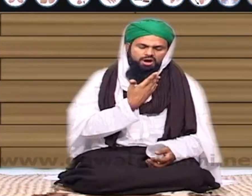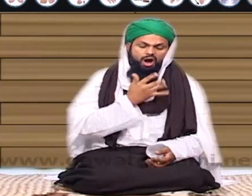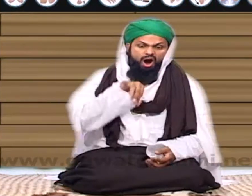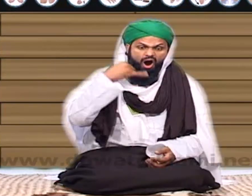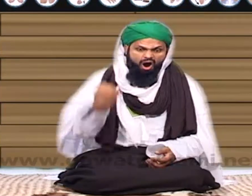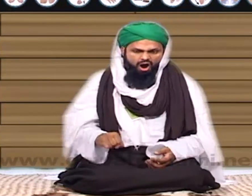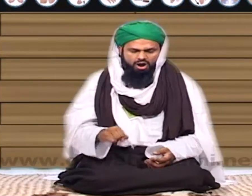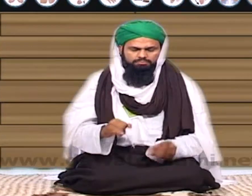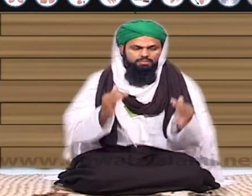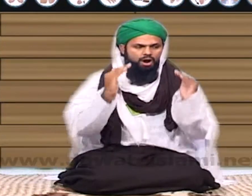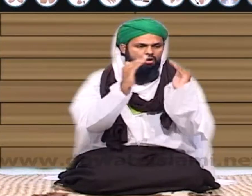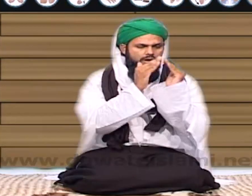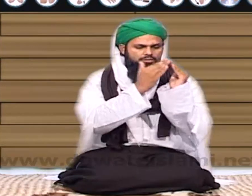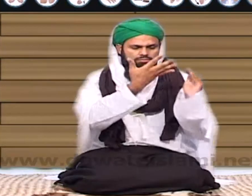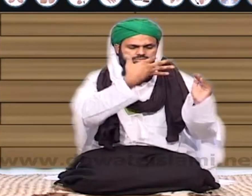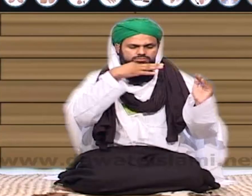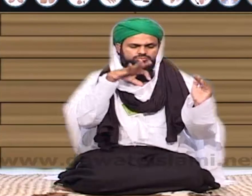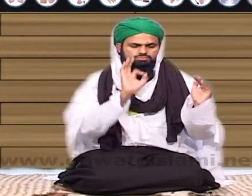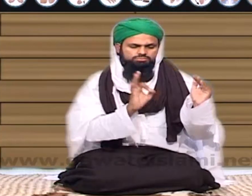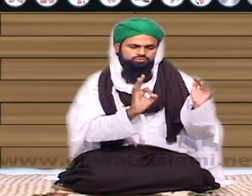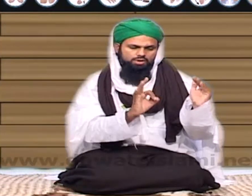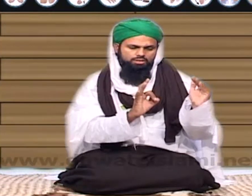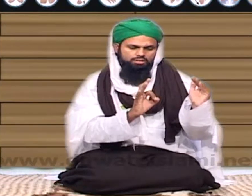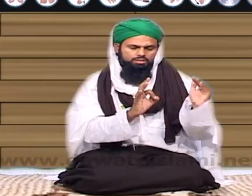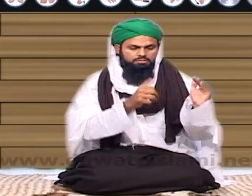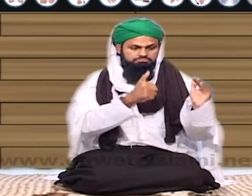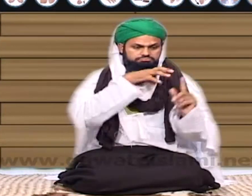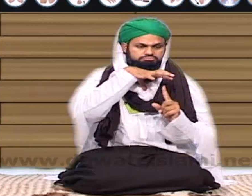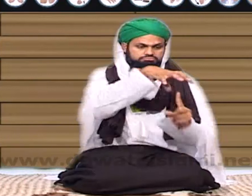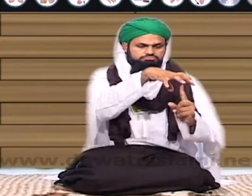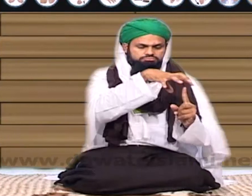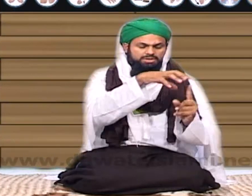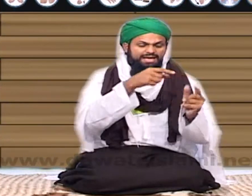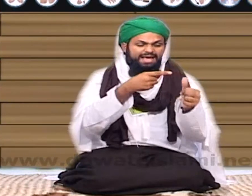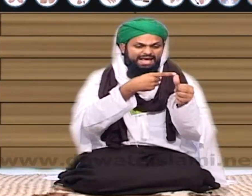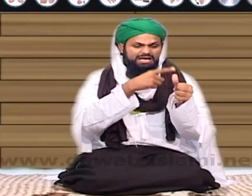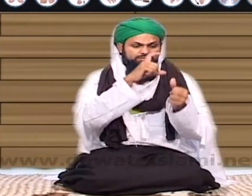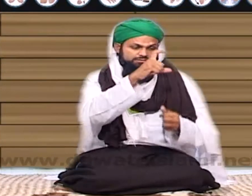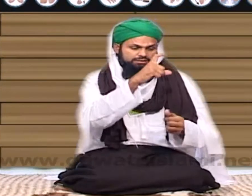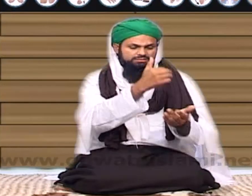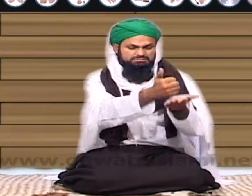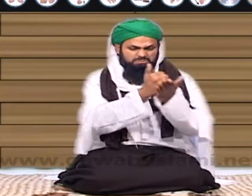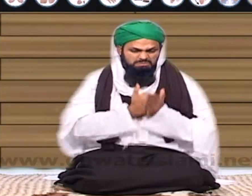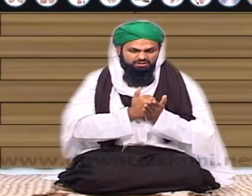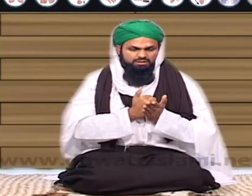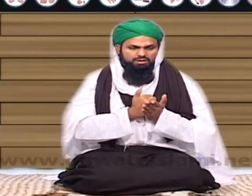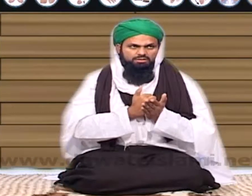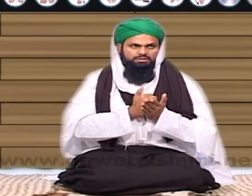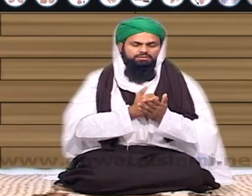کی وجہ سے ہمیں بنگلہ ملتا ہے، حرام روزی کی وجہ سے ہمیں ایئر کنڈیشنر ملتا ہے، حرام کی